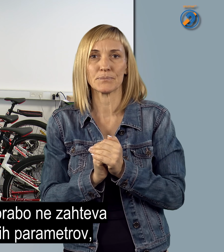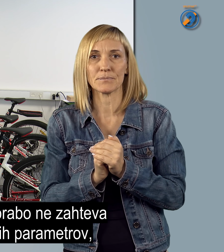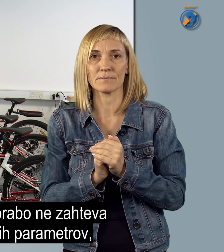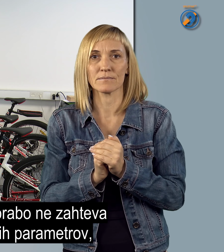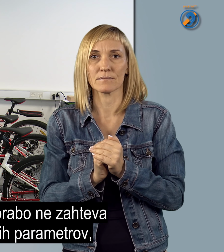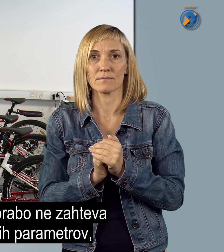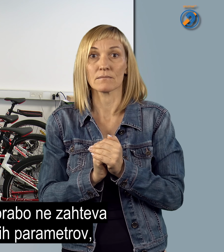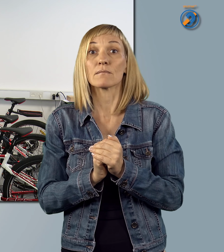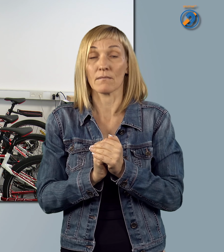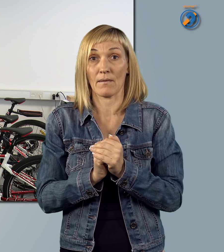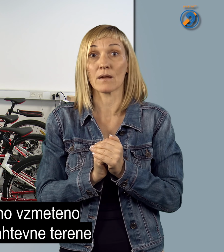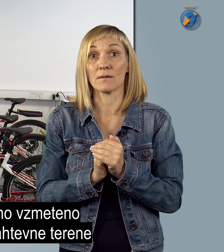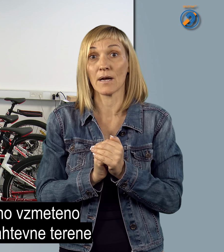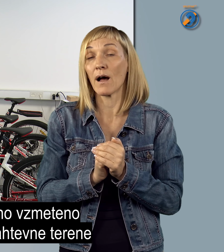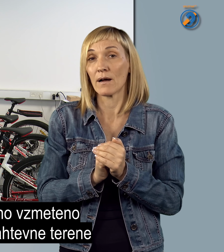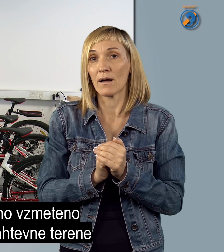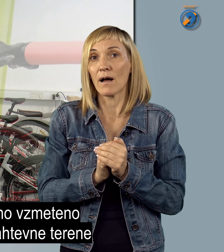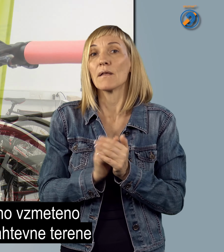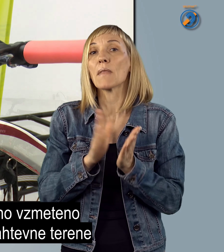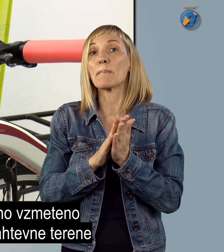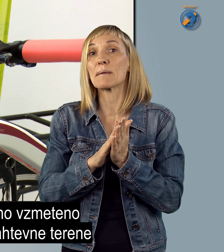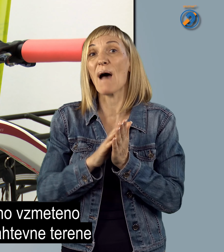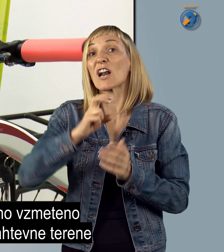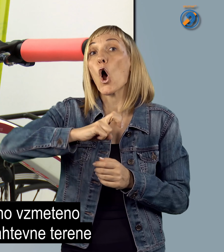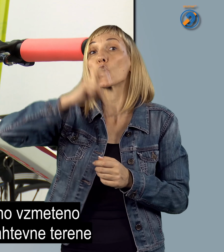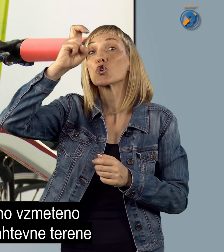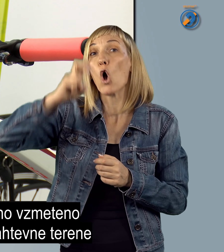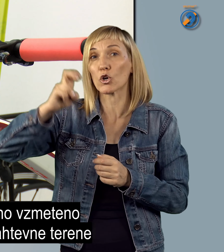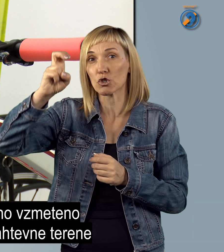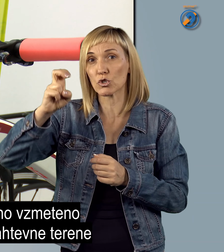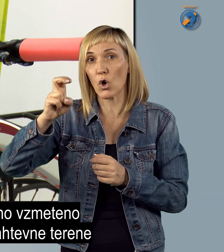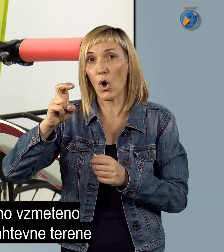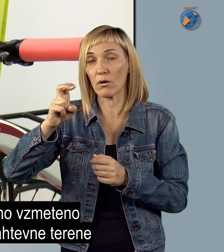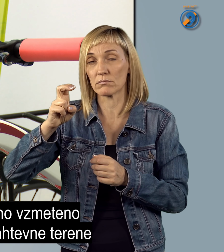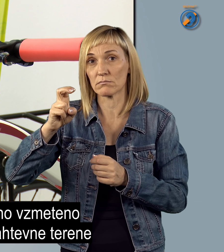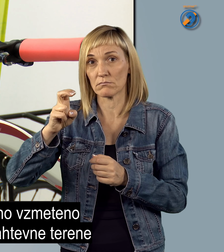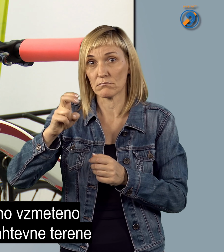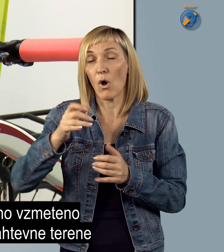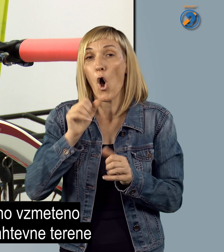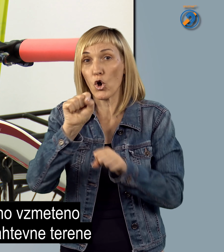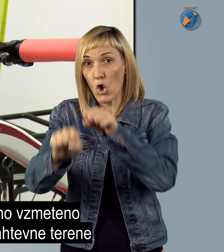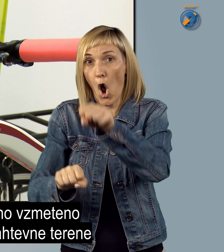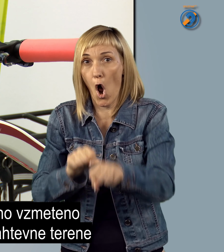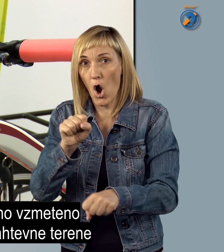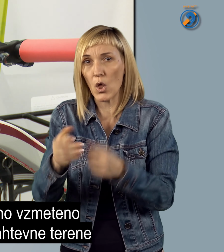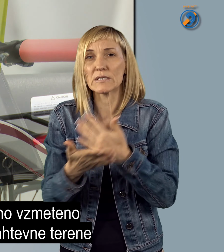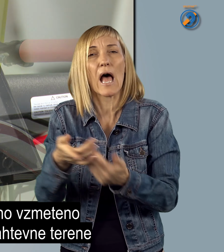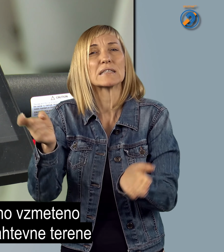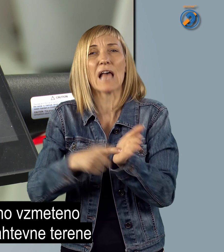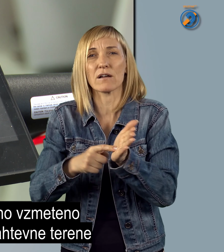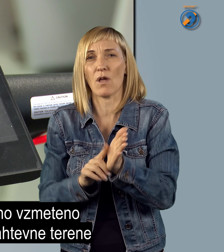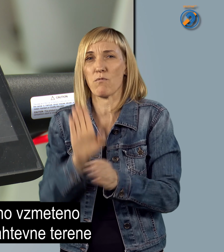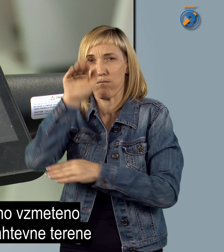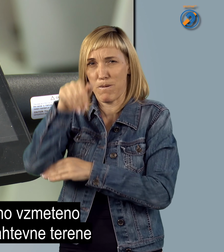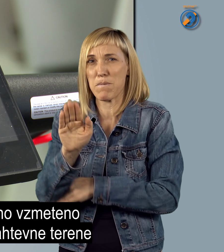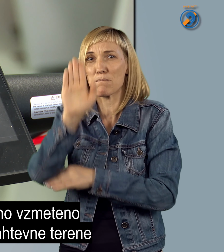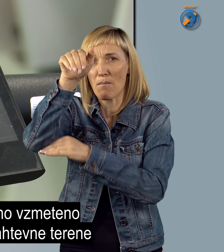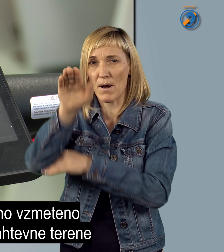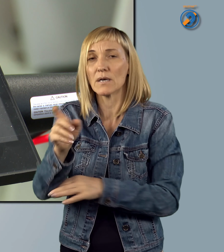parametrov, medtem ko gorsko kolo, recimo, polno vzmeteno, za zahtevne